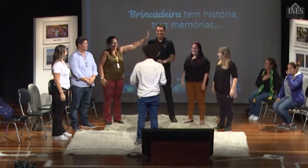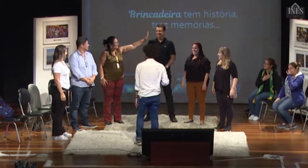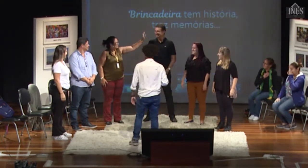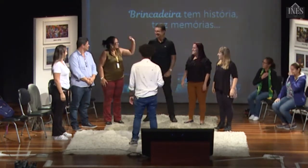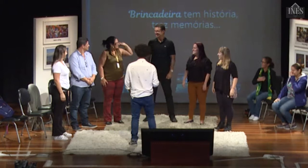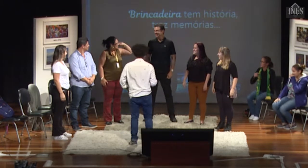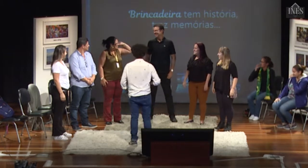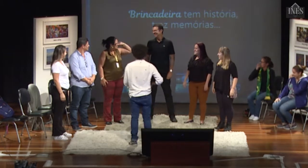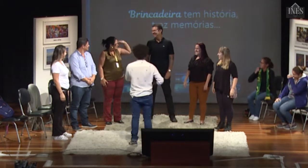Demorou, Rejane.